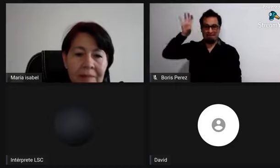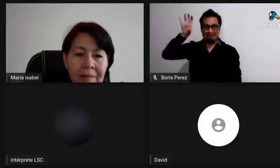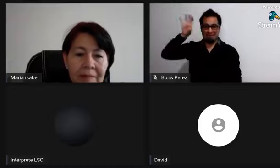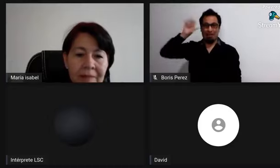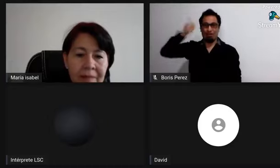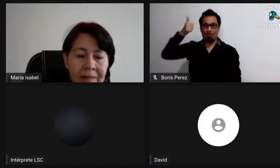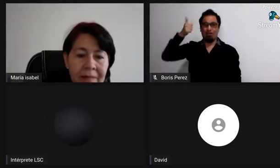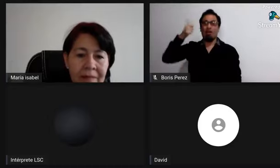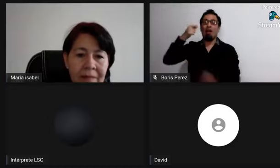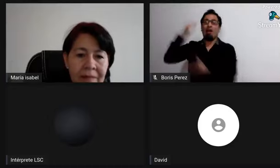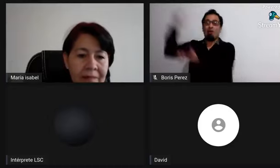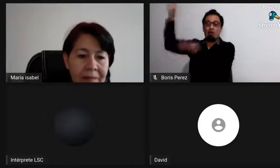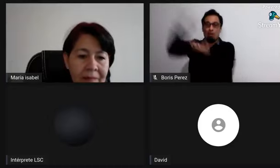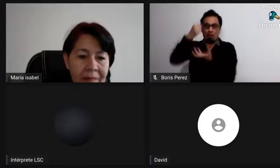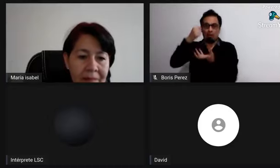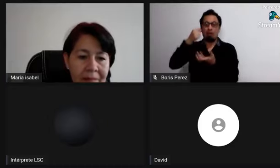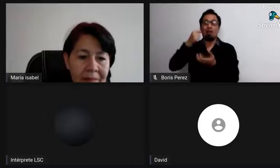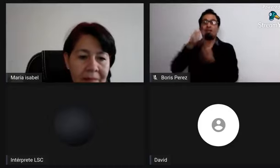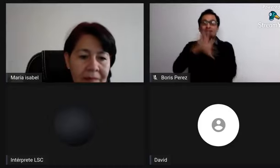Bien,